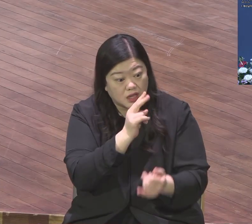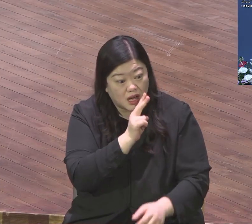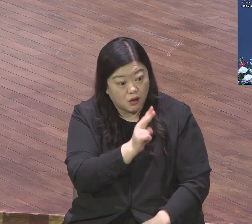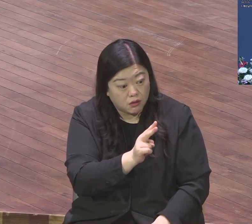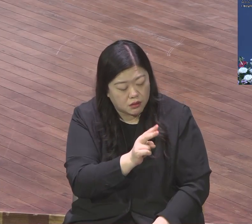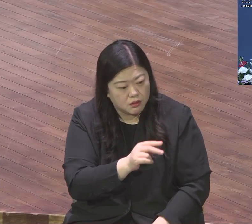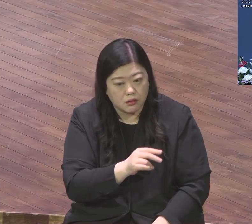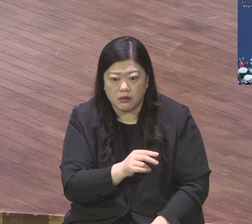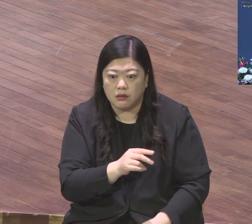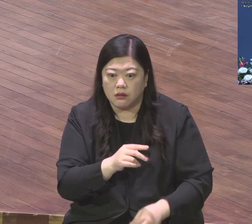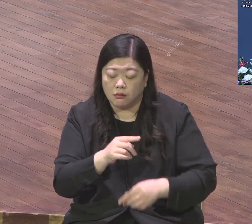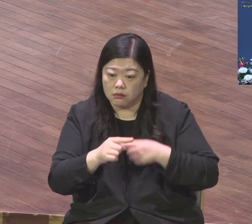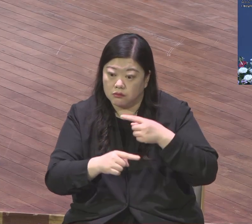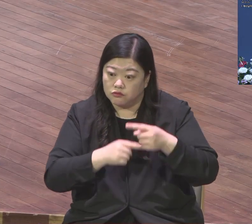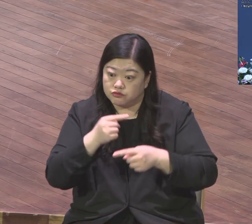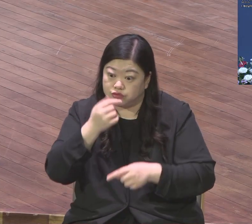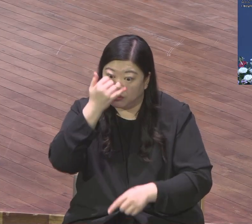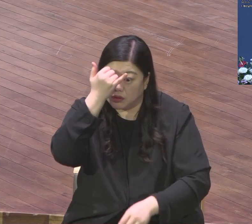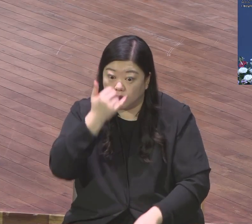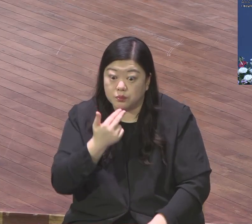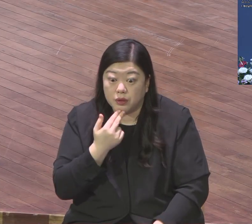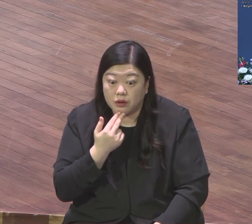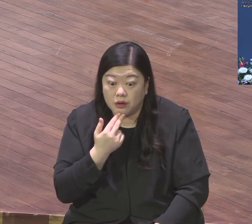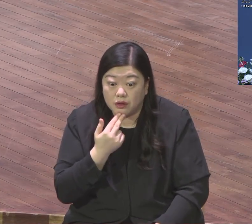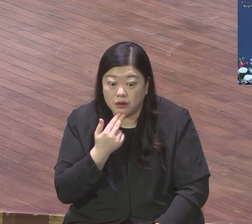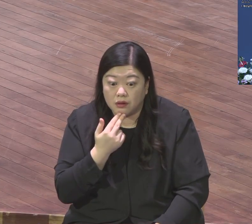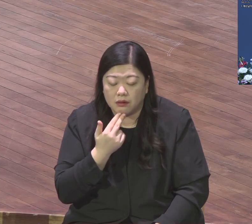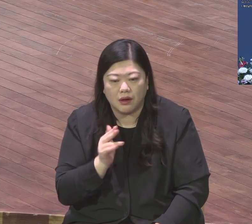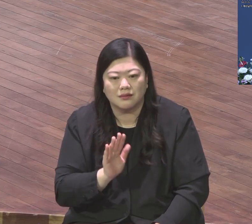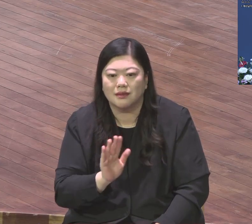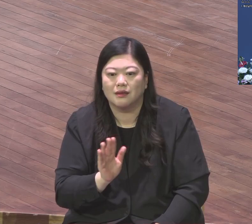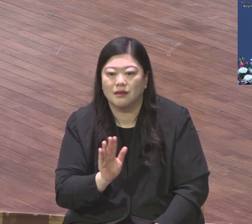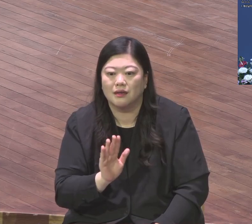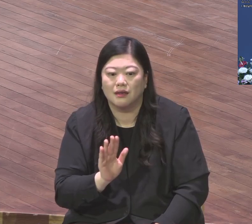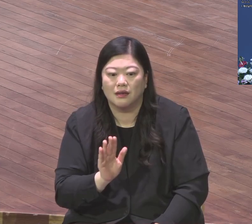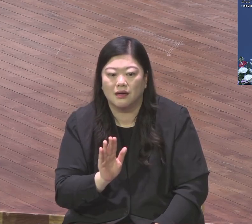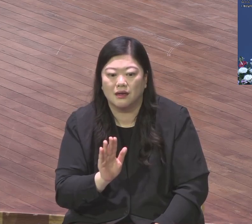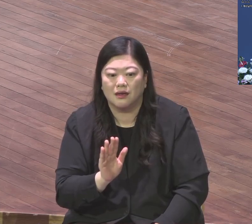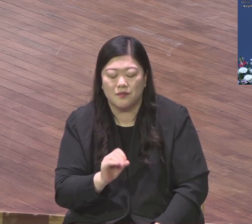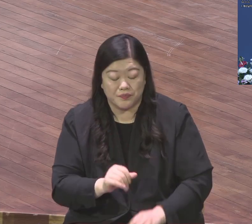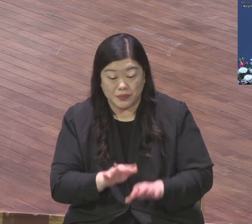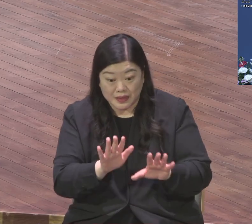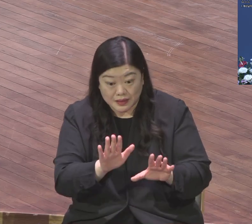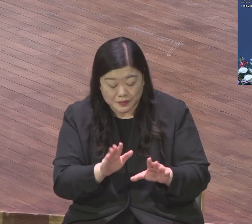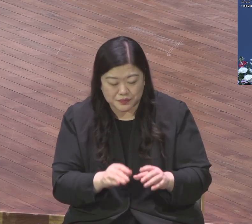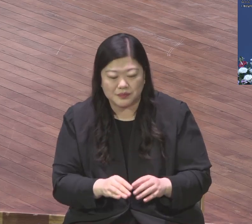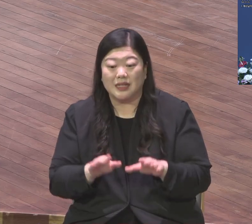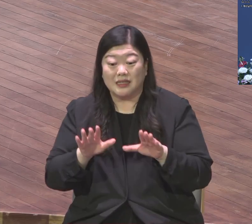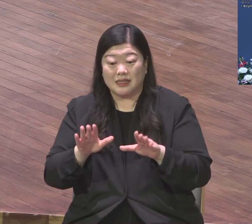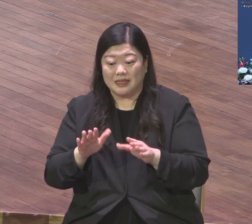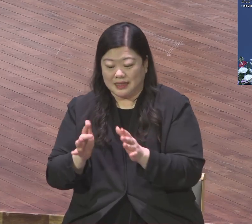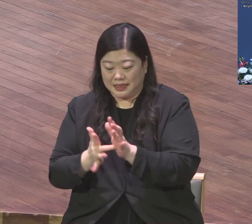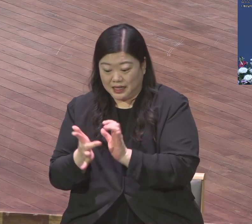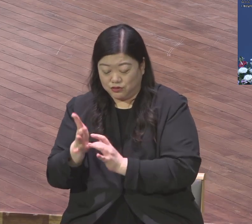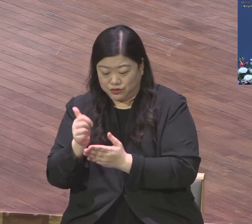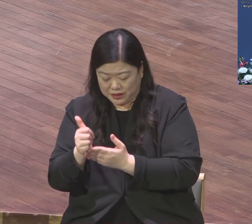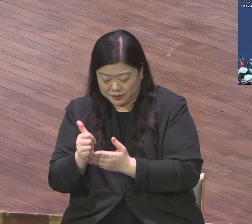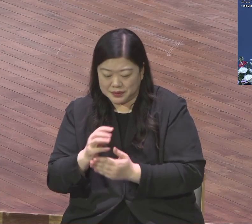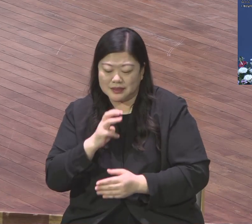마리아는 이 마리아를 어머니로 모시고 그렇게 한 집안에